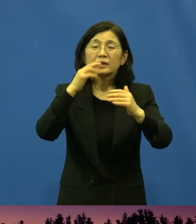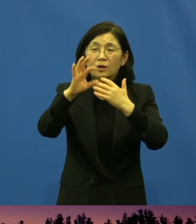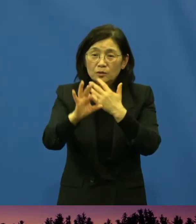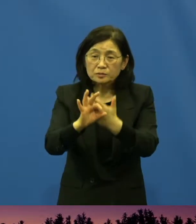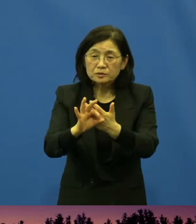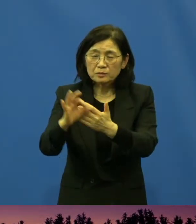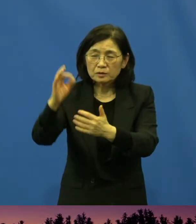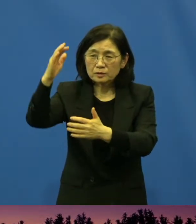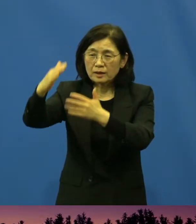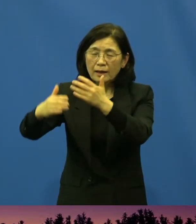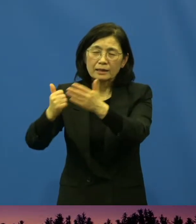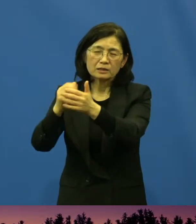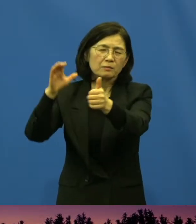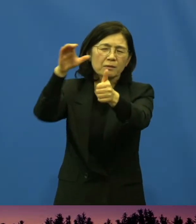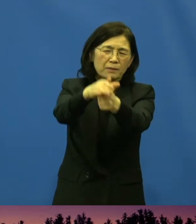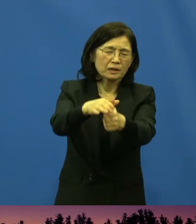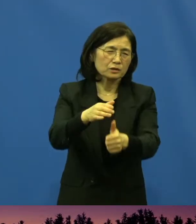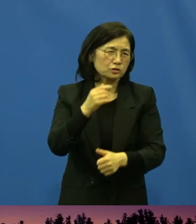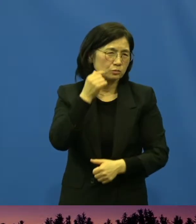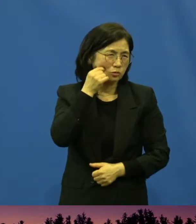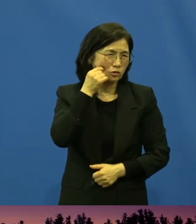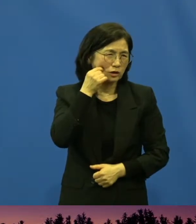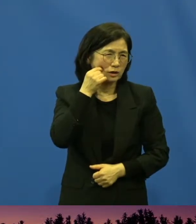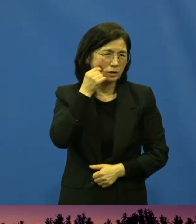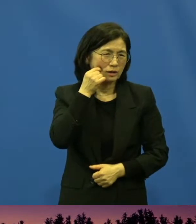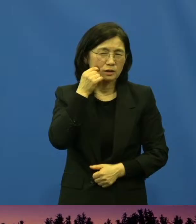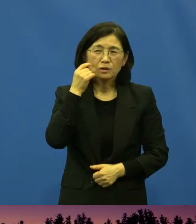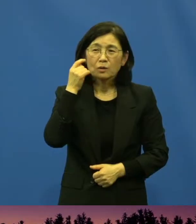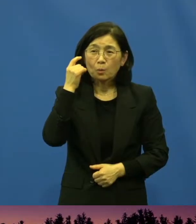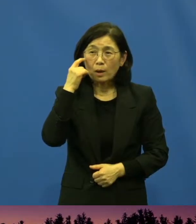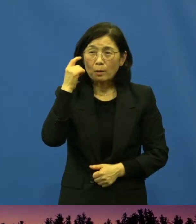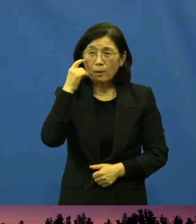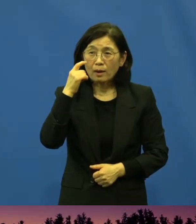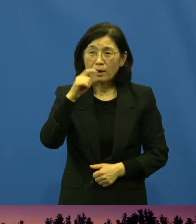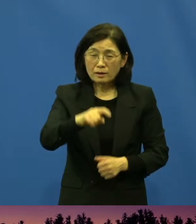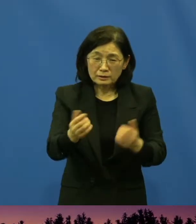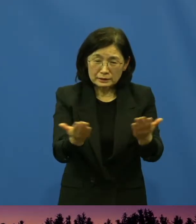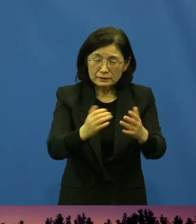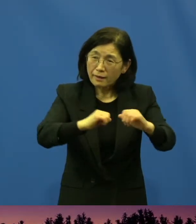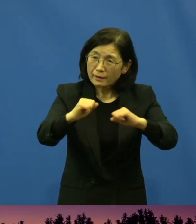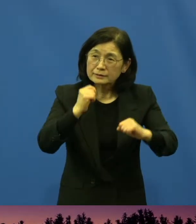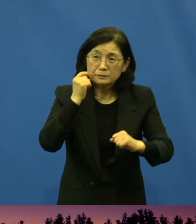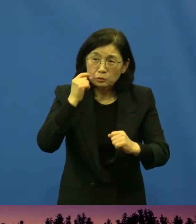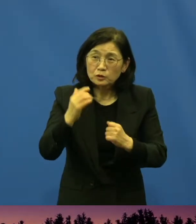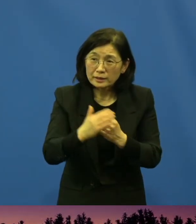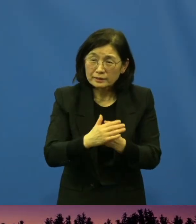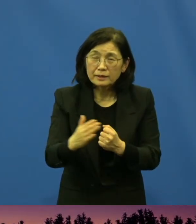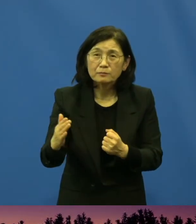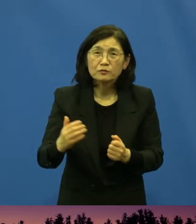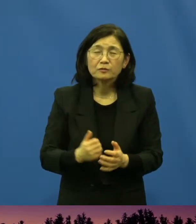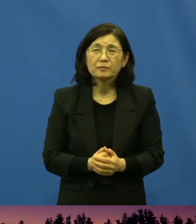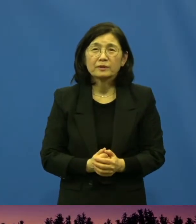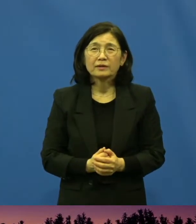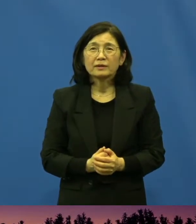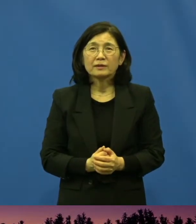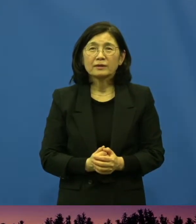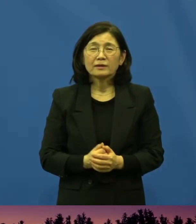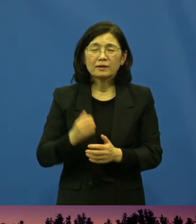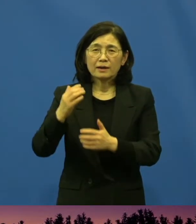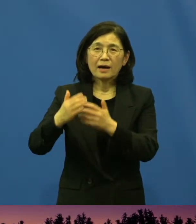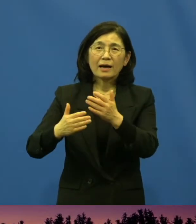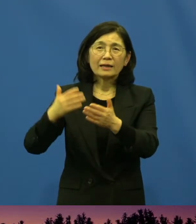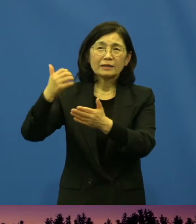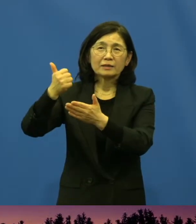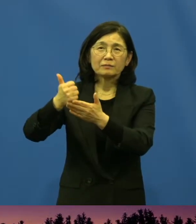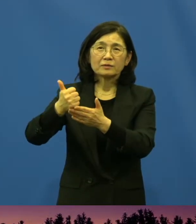감당이 안 되는 거, 하나님의 나라를 감당할 수가 없는 거예요. 하나님은 당신의 일들을 누구에게 맡기고 싶어 하십니다. 하나님은